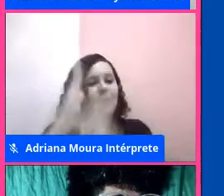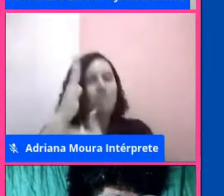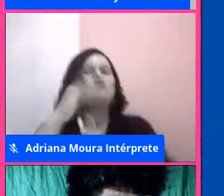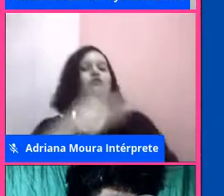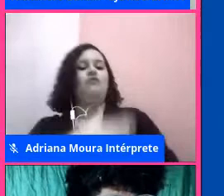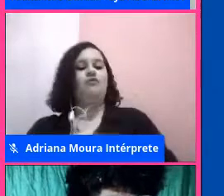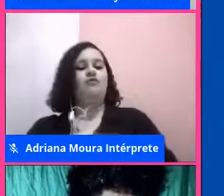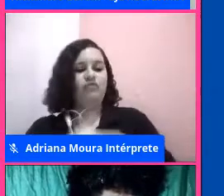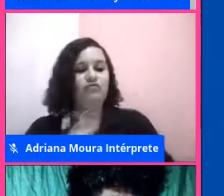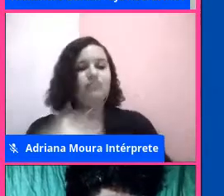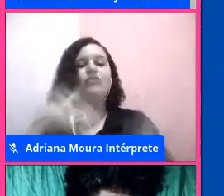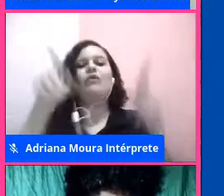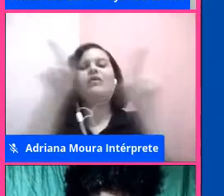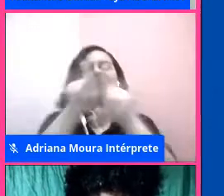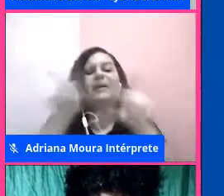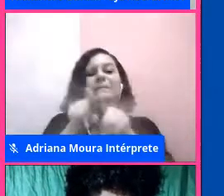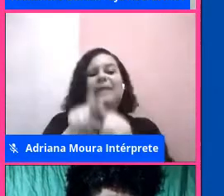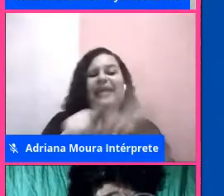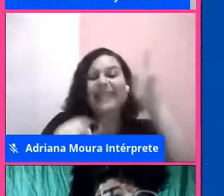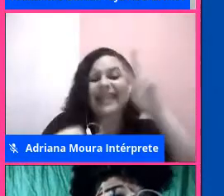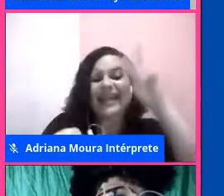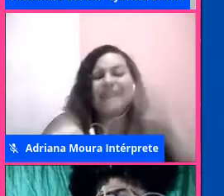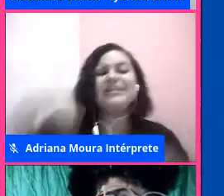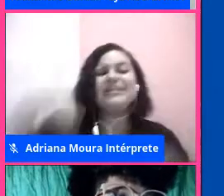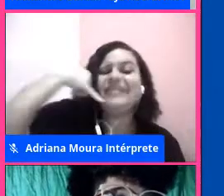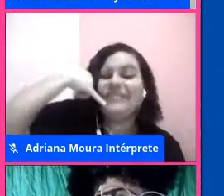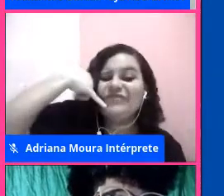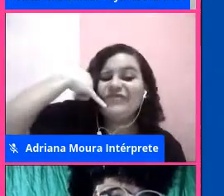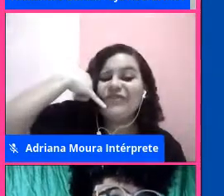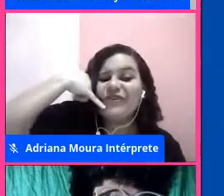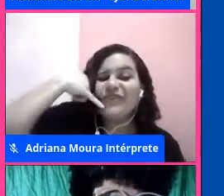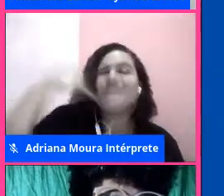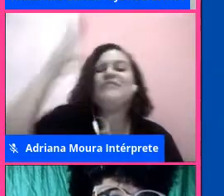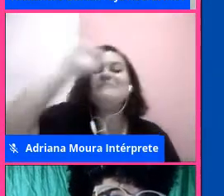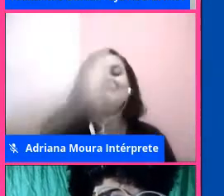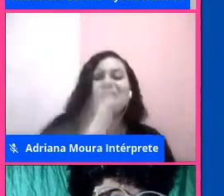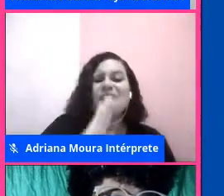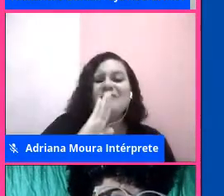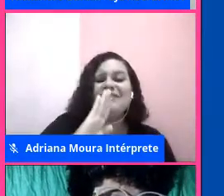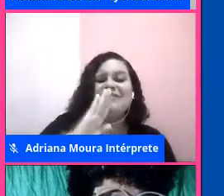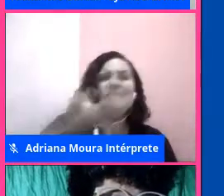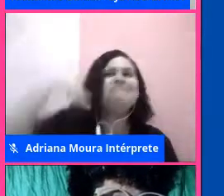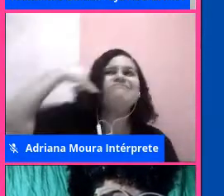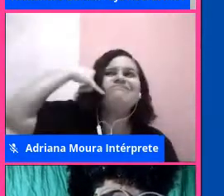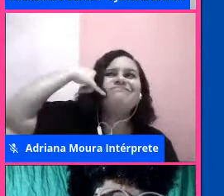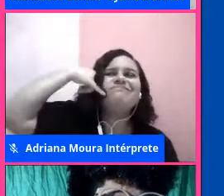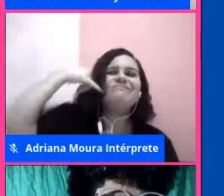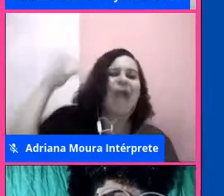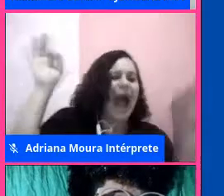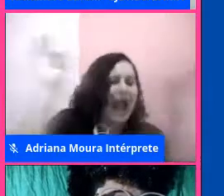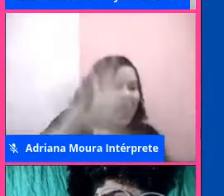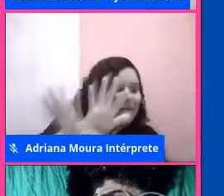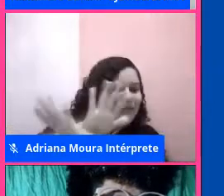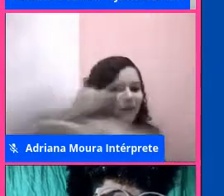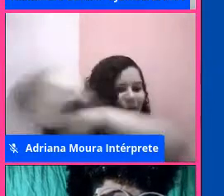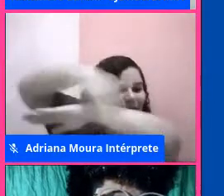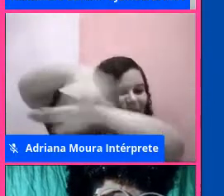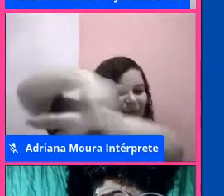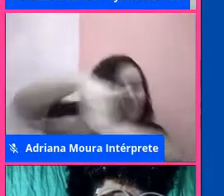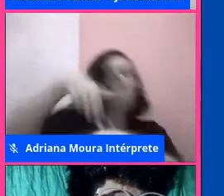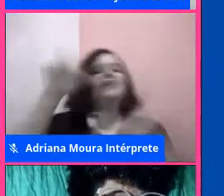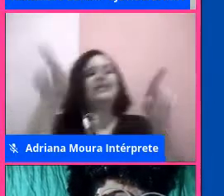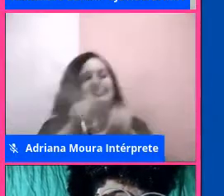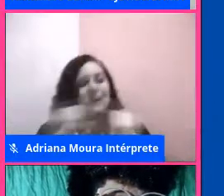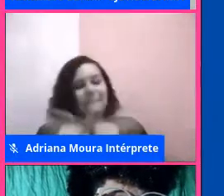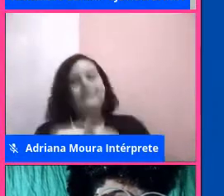aqueles telefones públicos, que hoje não tem mais, mas as lixeiras, que muitas vezes são obstáculos que não são identificados pela bengala